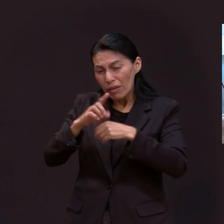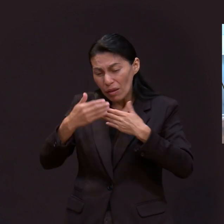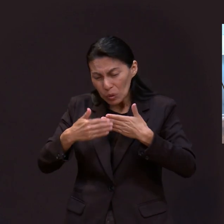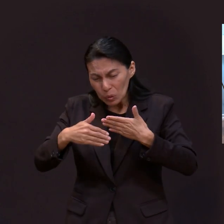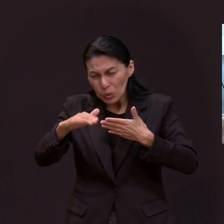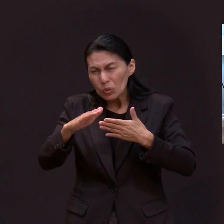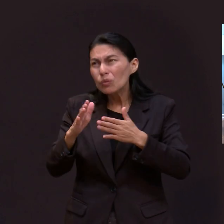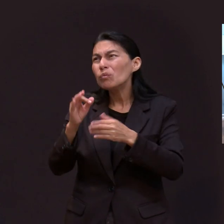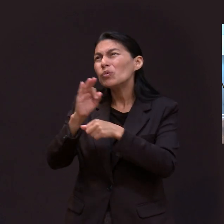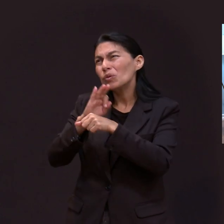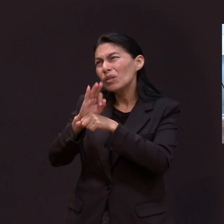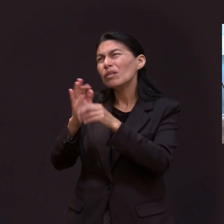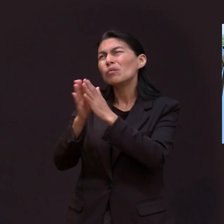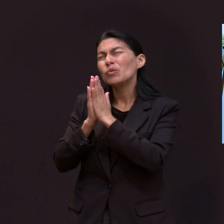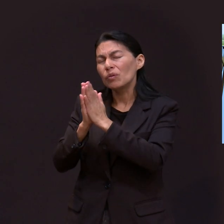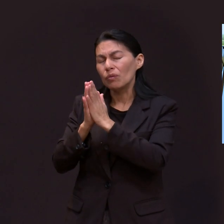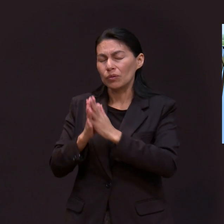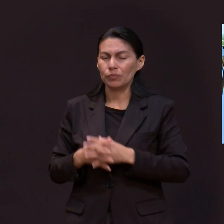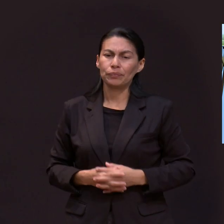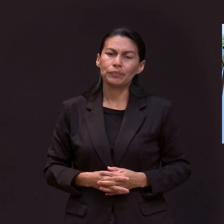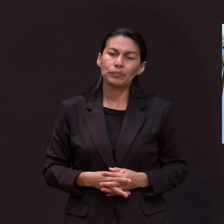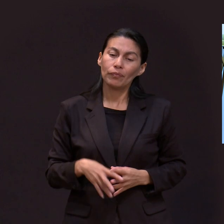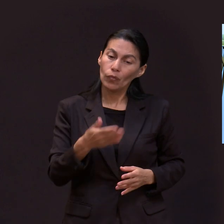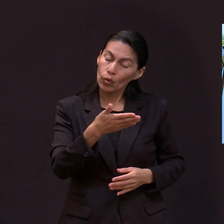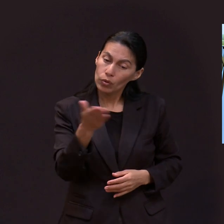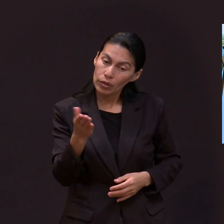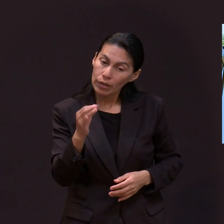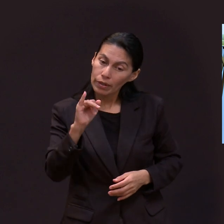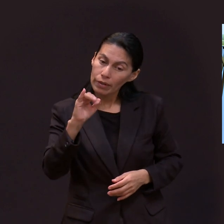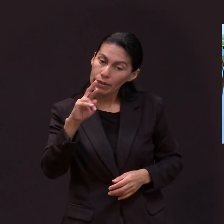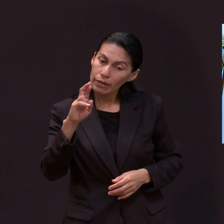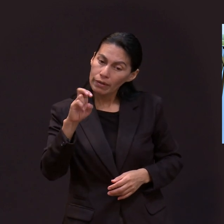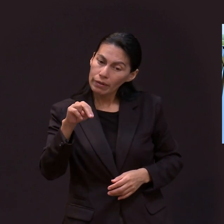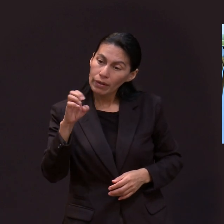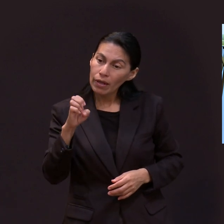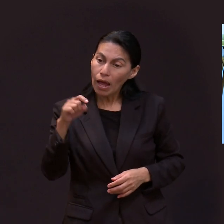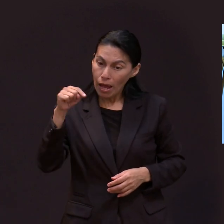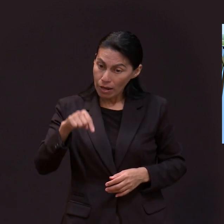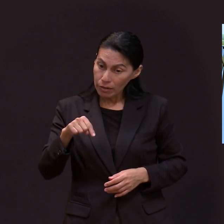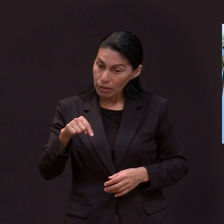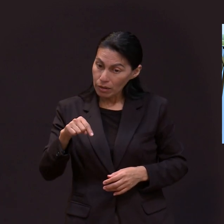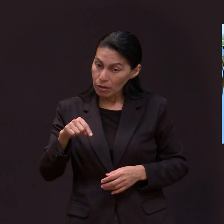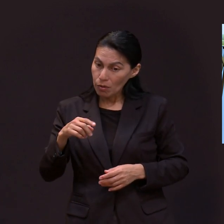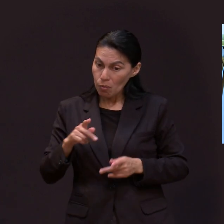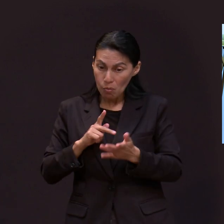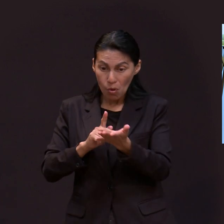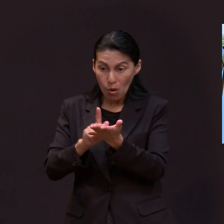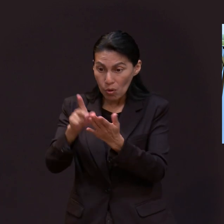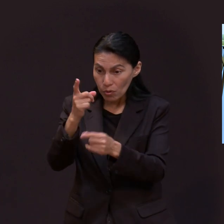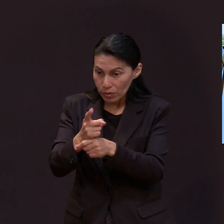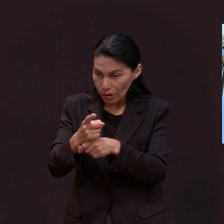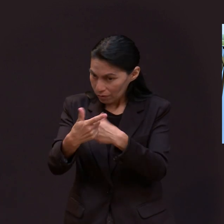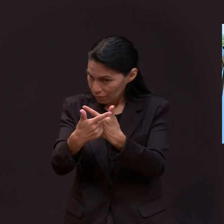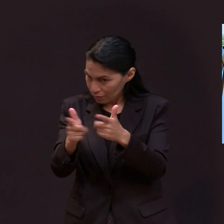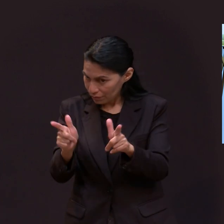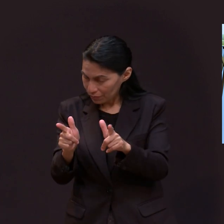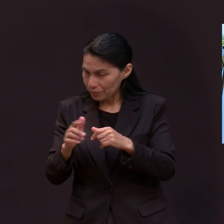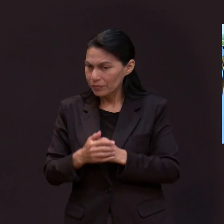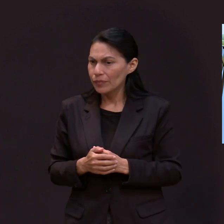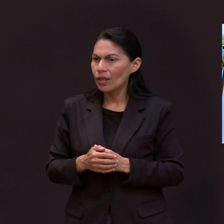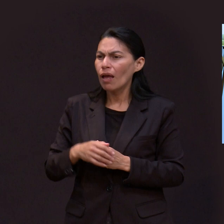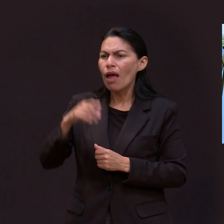por una por voluntad divina usted en el